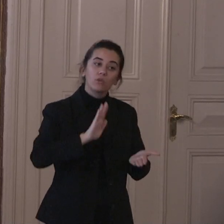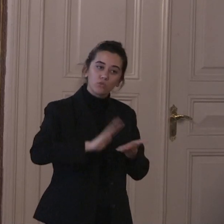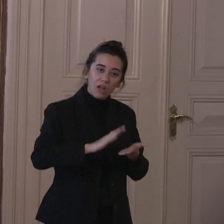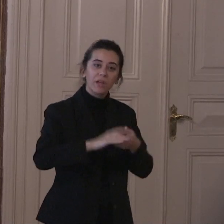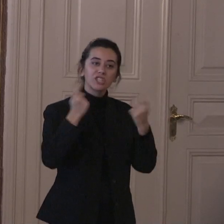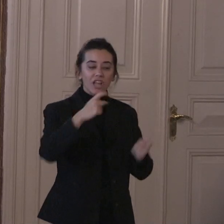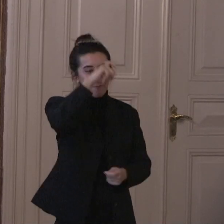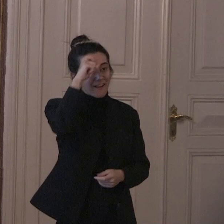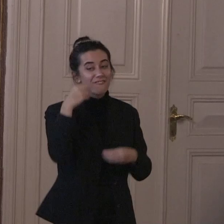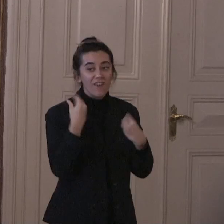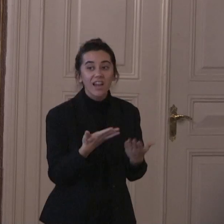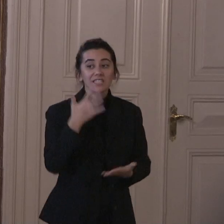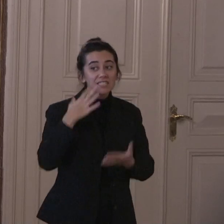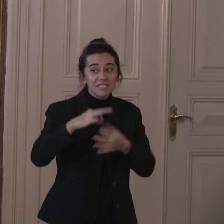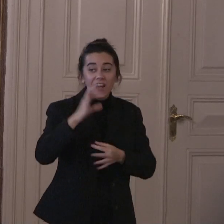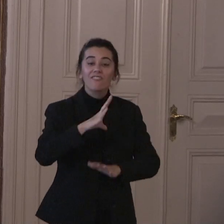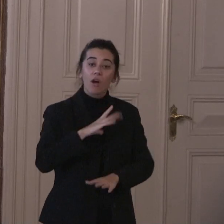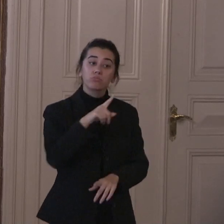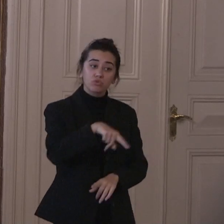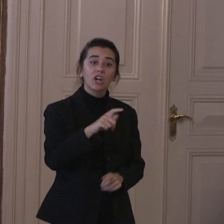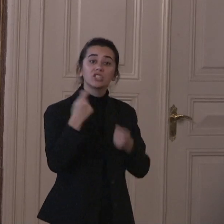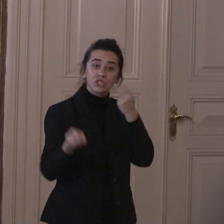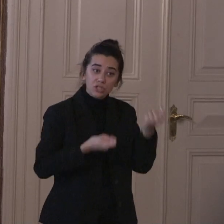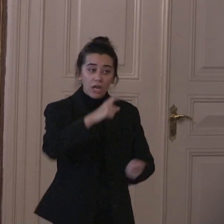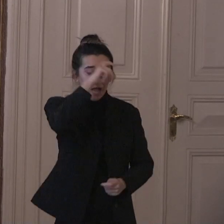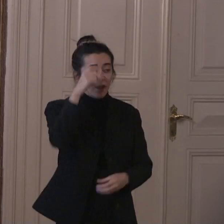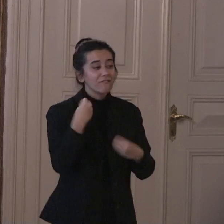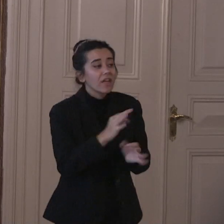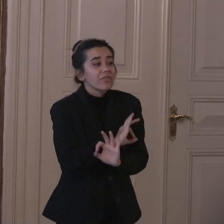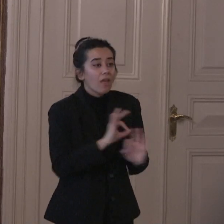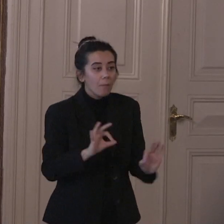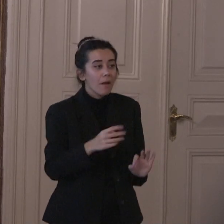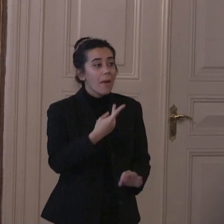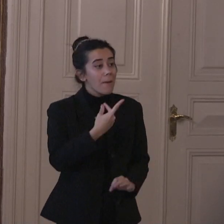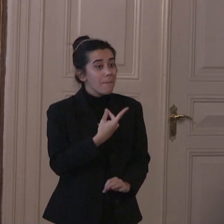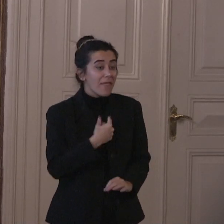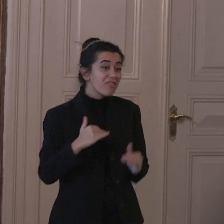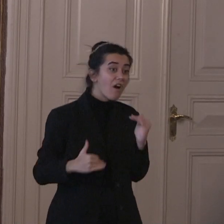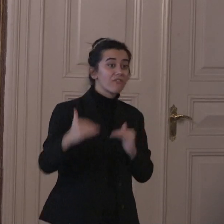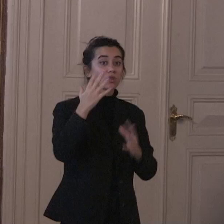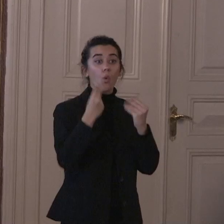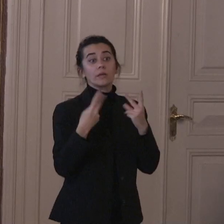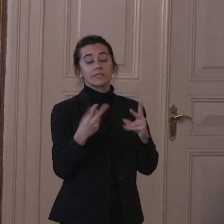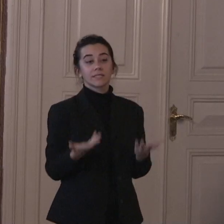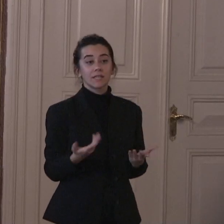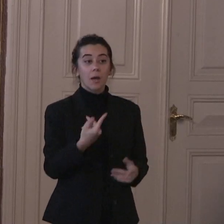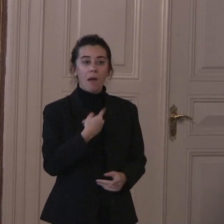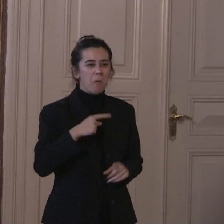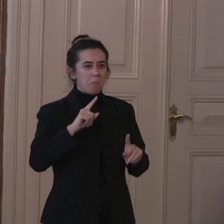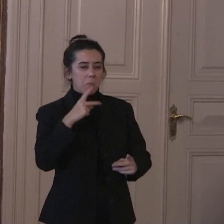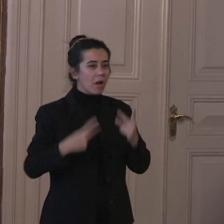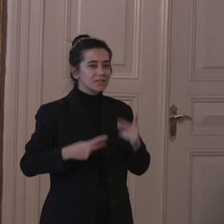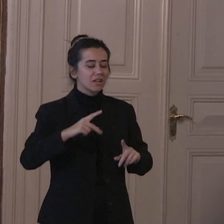bunlar gerçekten çabalıyorlar. Benden bazı şeyleri belki de daha çok istiyorlar. Ve bu ya her zaman bir noktada kendimi garip